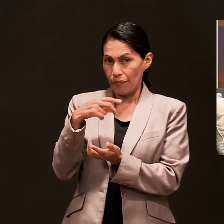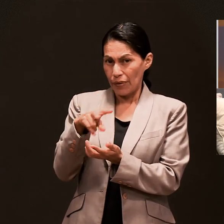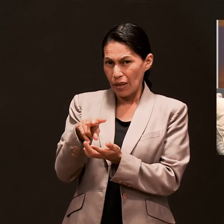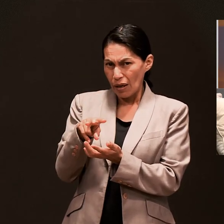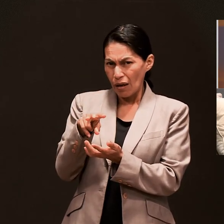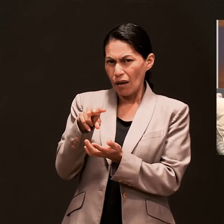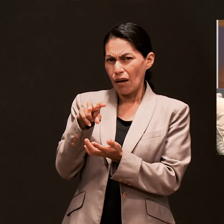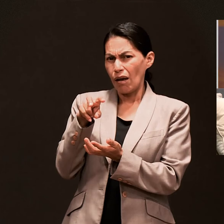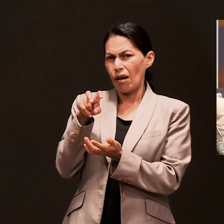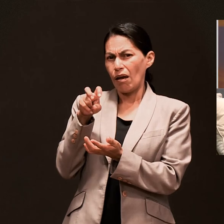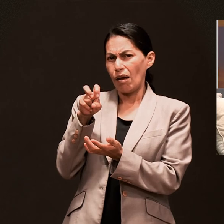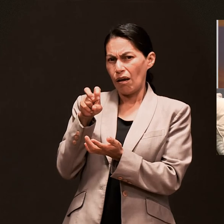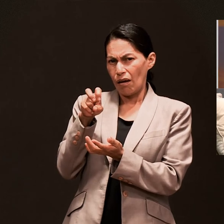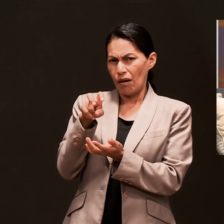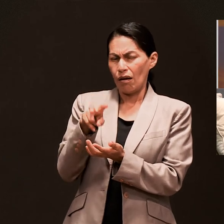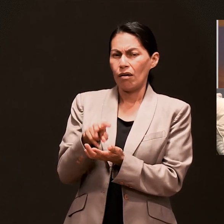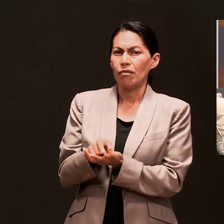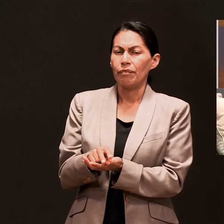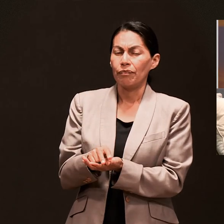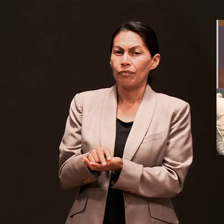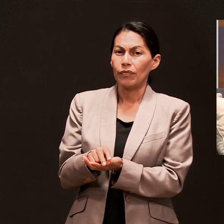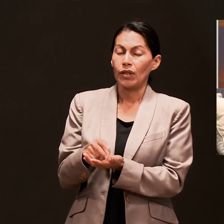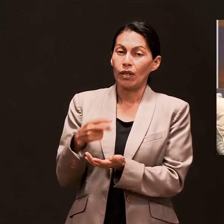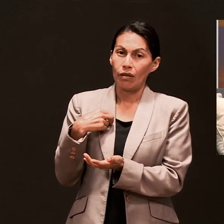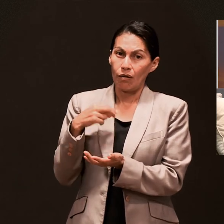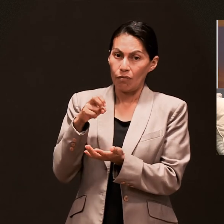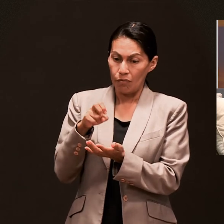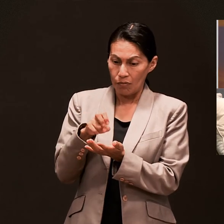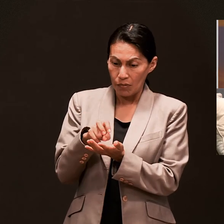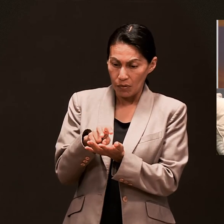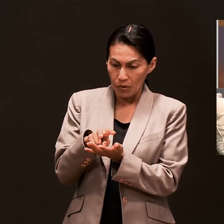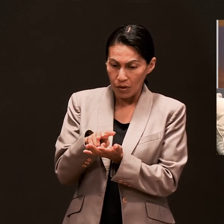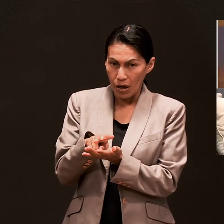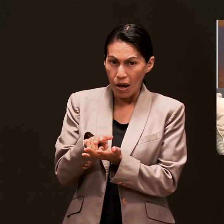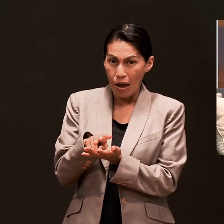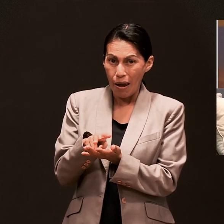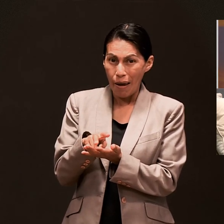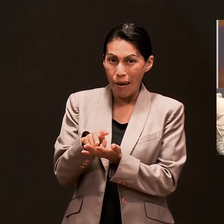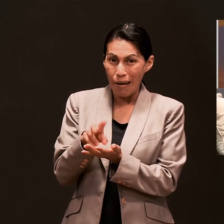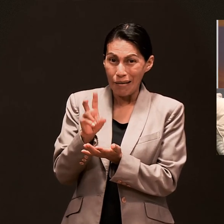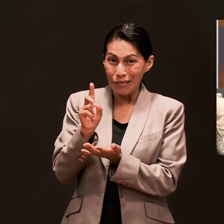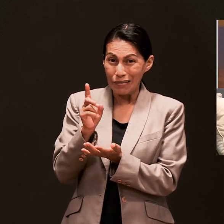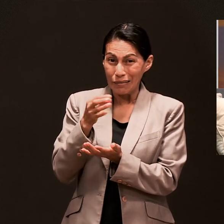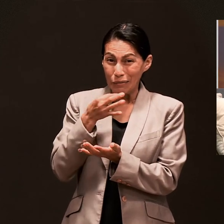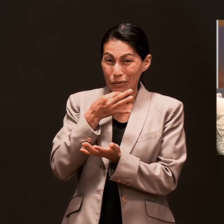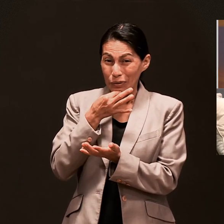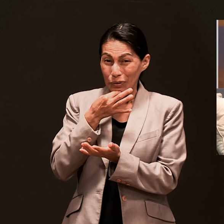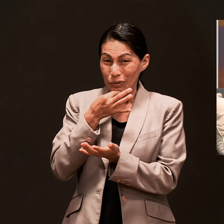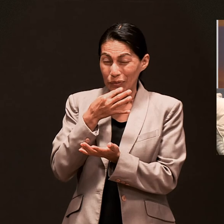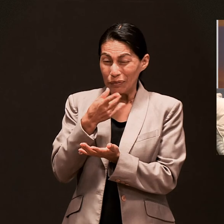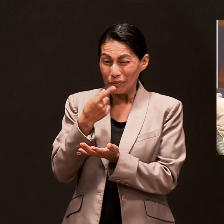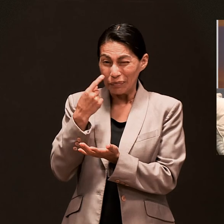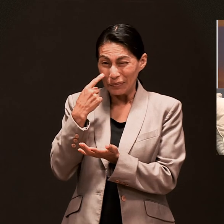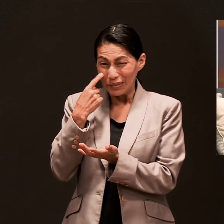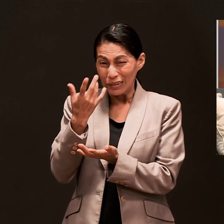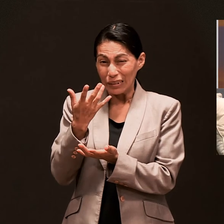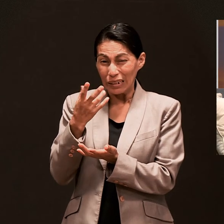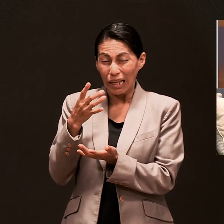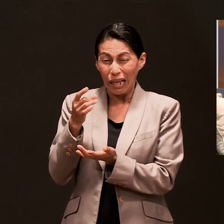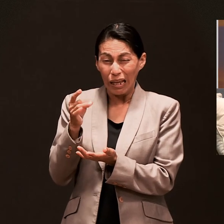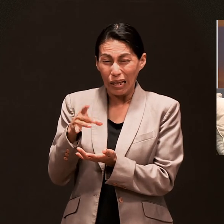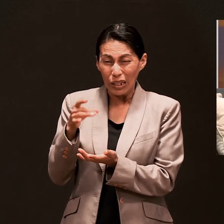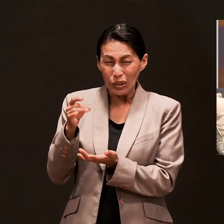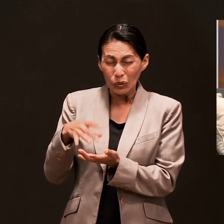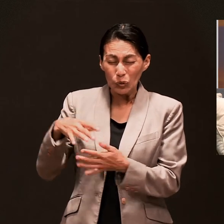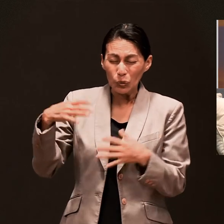para para flexionar mis piernas y obviamente como ya iban para abajo media hora verdad Pero